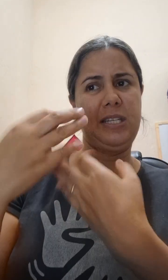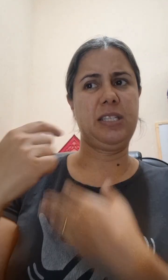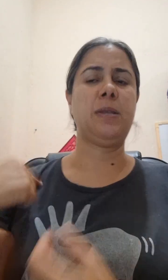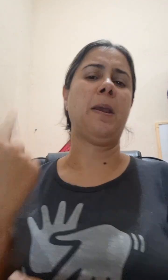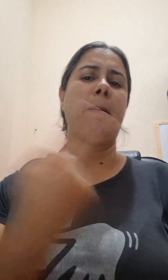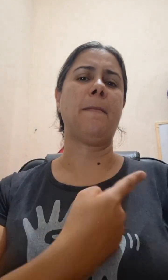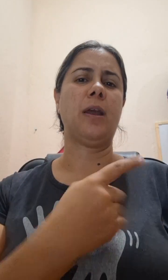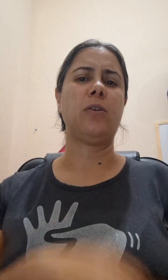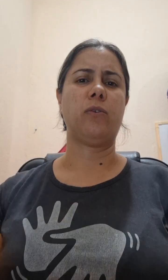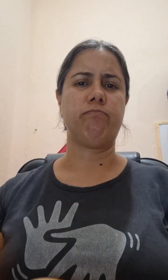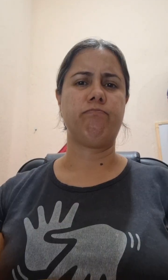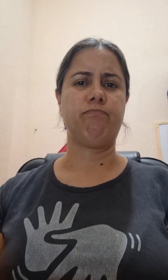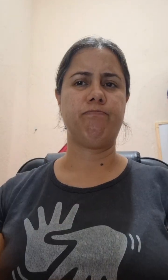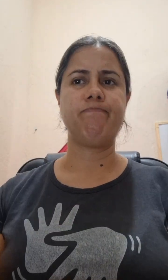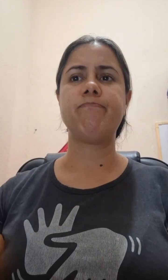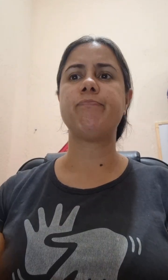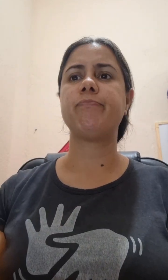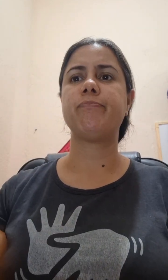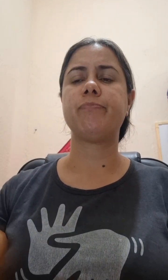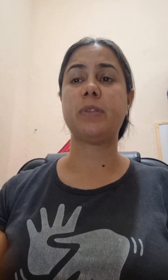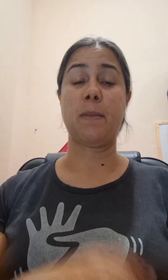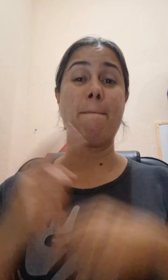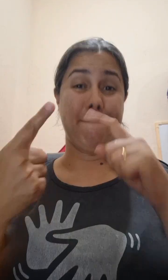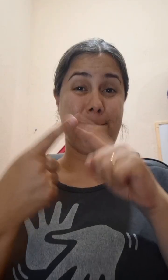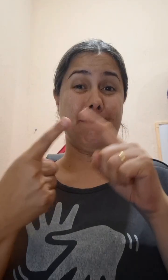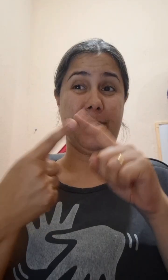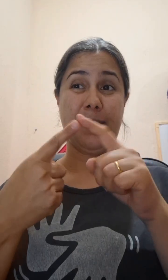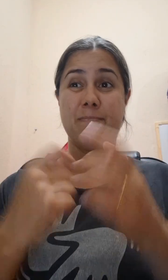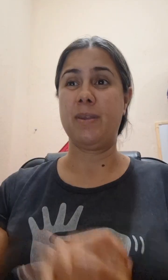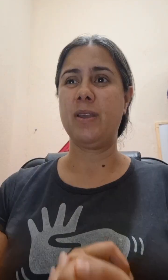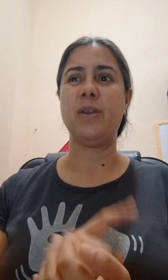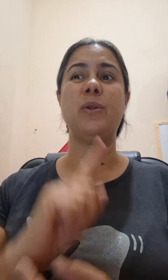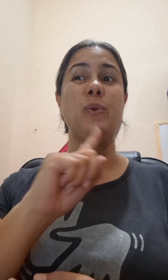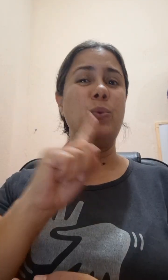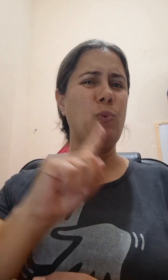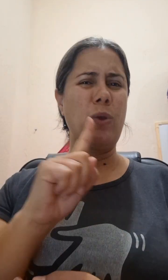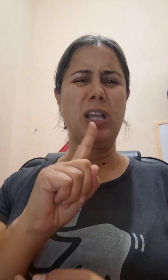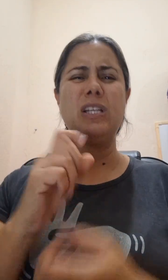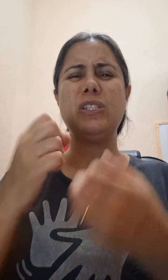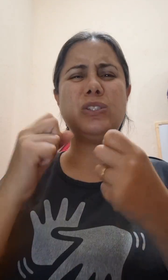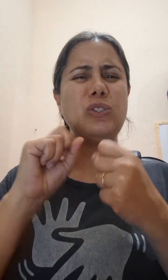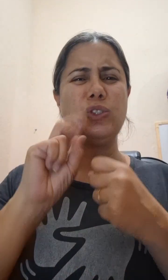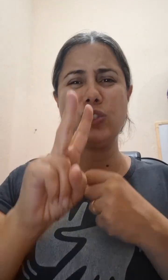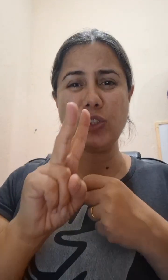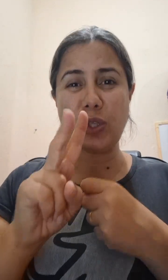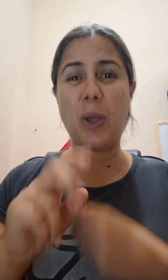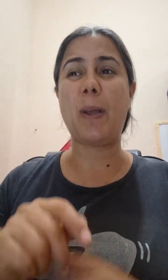O que essas 3 ações nos ensinam?